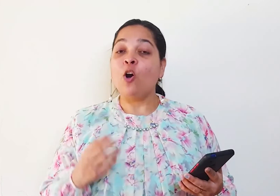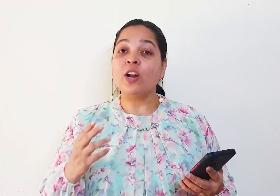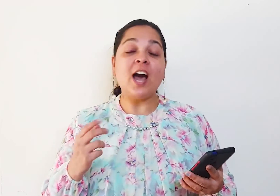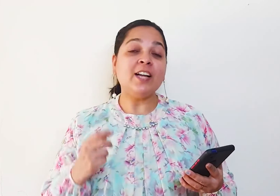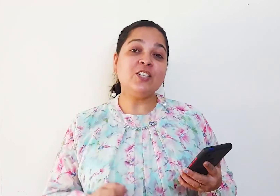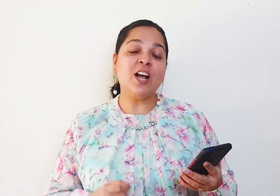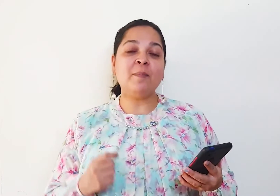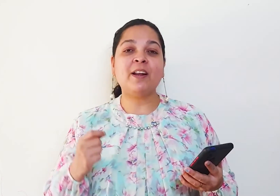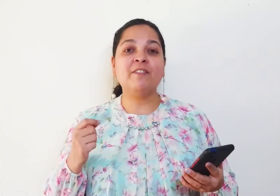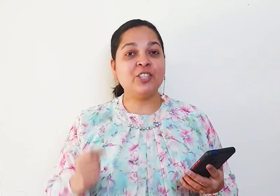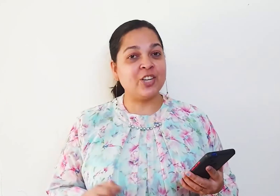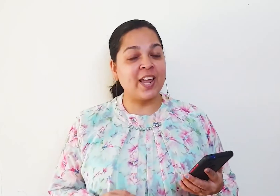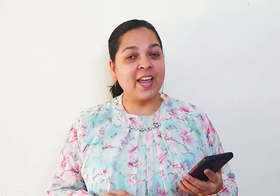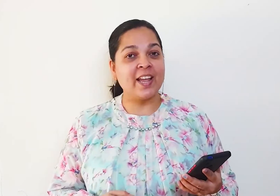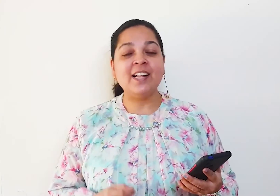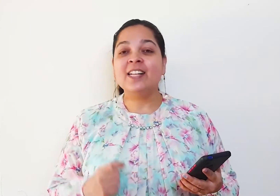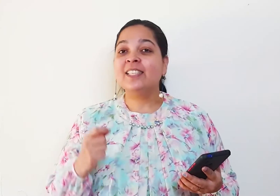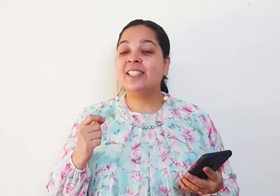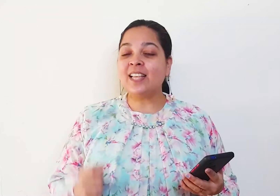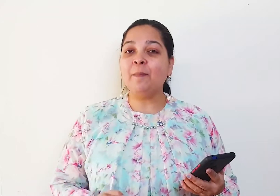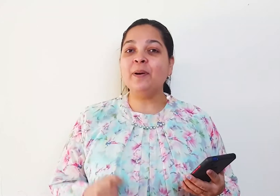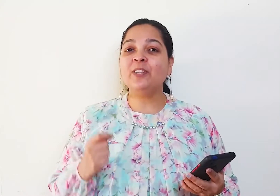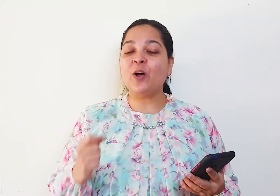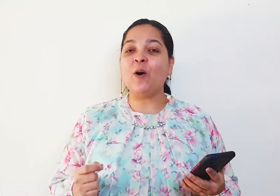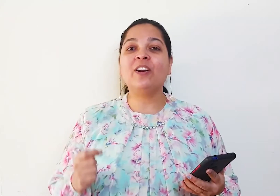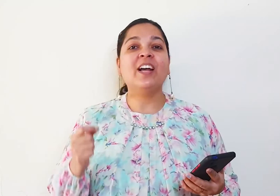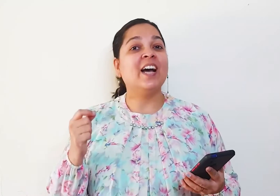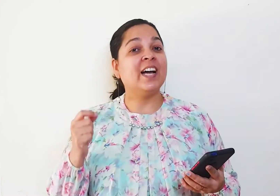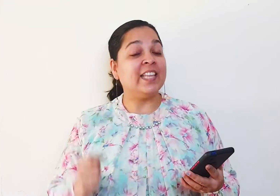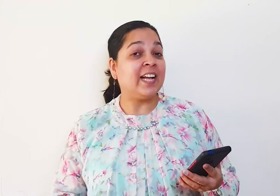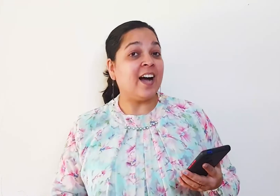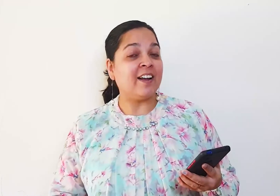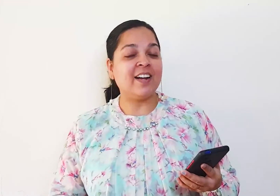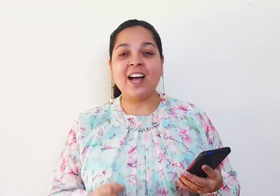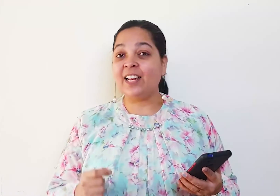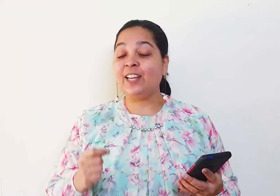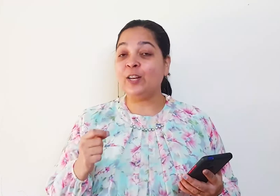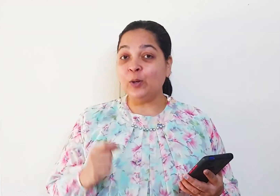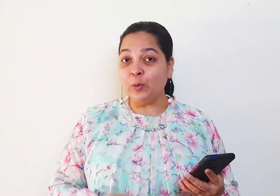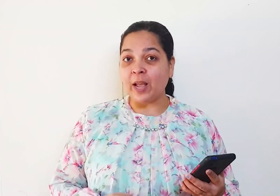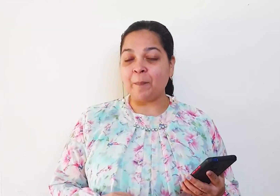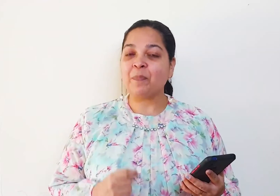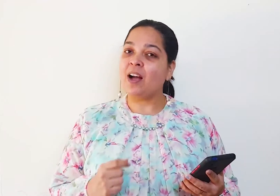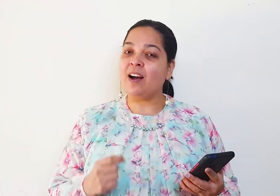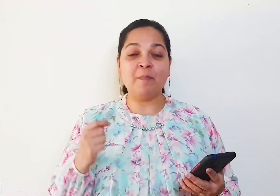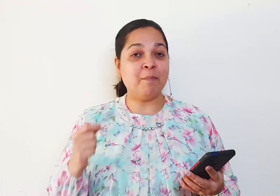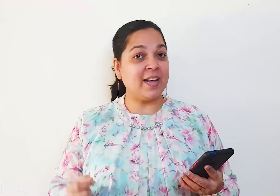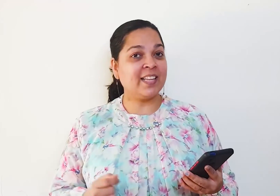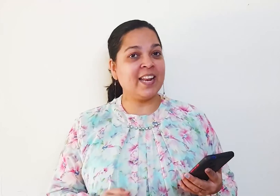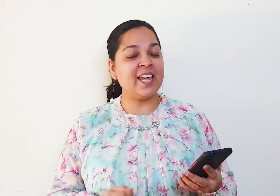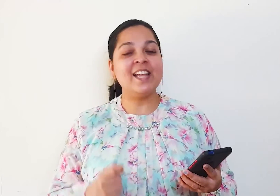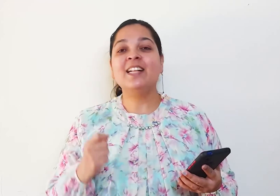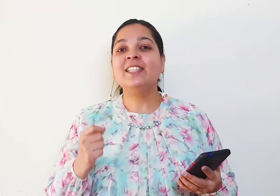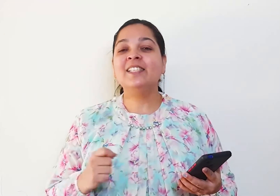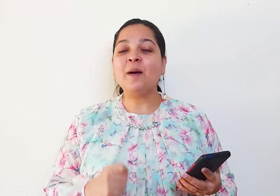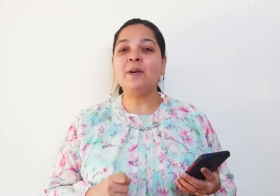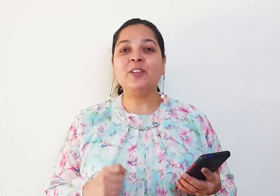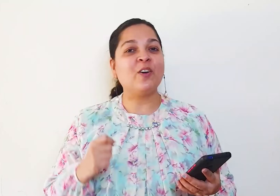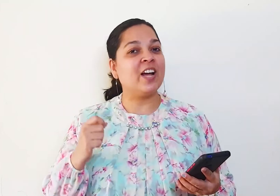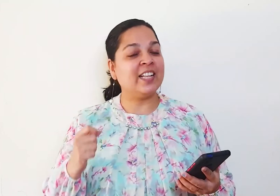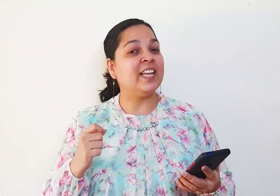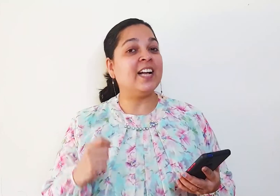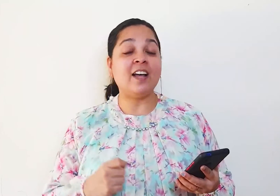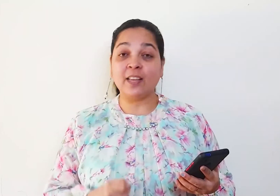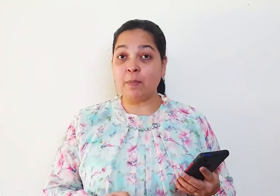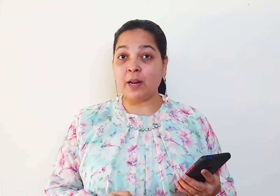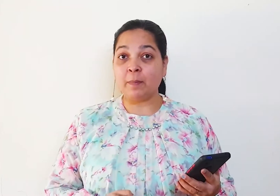गर्नेछौँ। एउटा कुरा थाहा छ तपाईँलाई, यीशु ख्रीष्टको अगाडि हामी साधारण व्यक्ति होइनौँ। मसँगै भन्नुहोस्, म साधारण मानिस